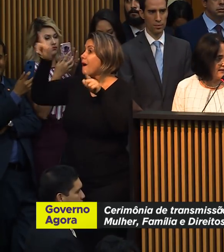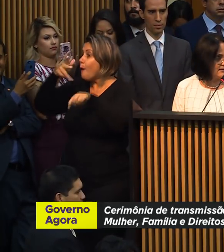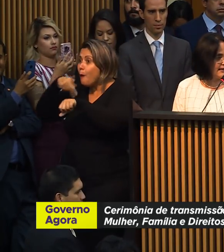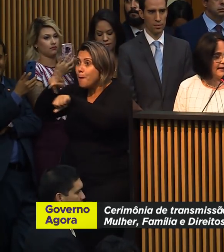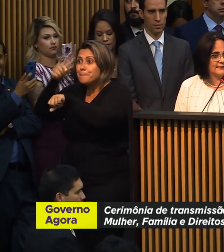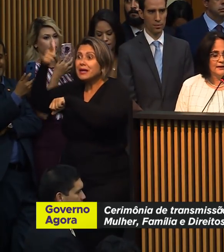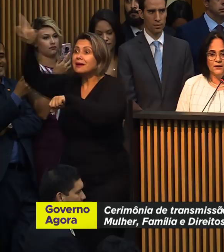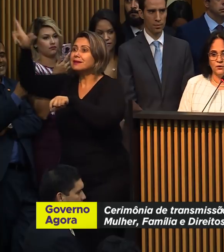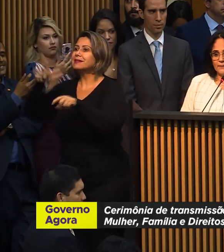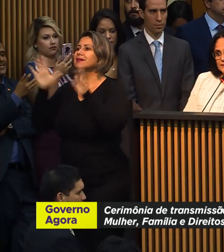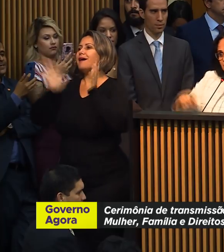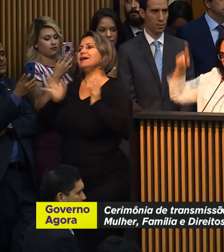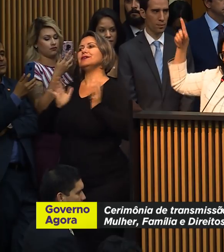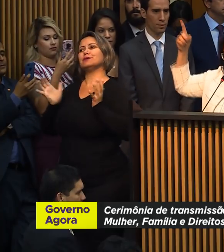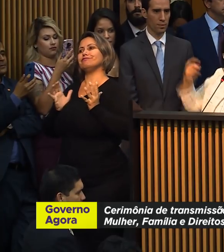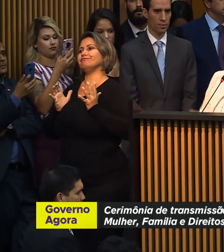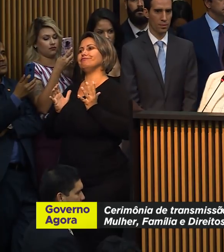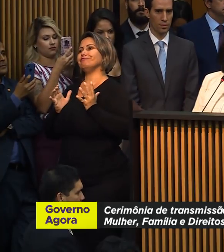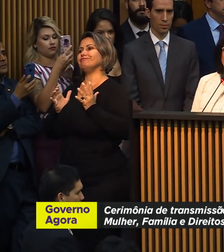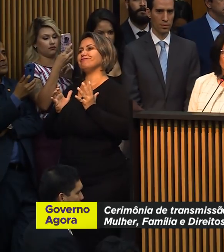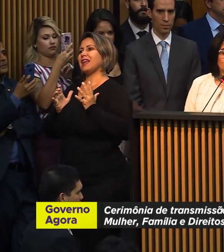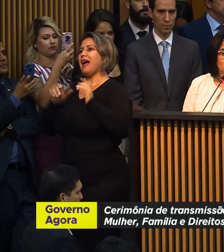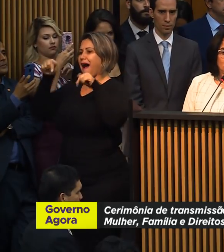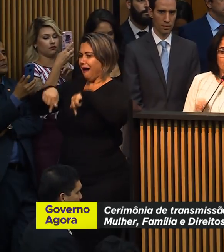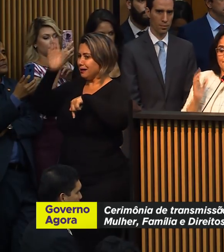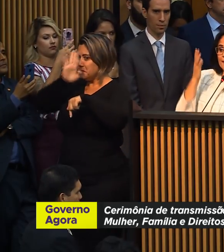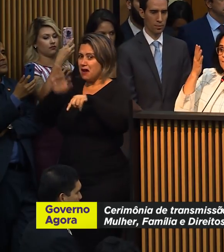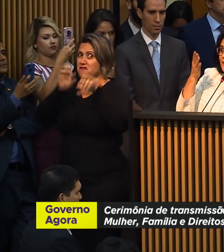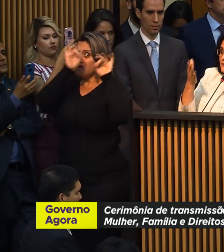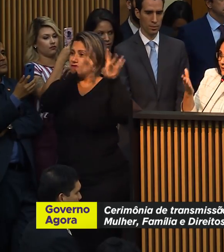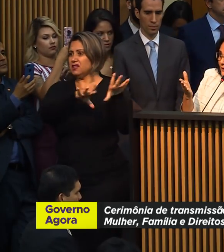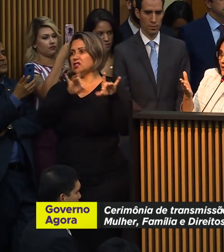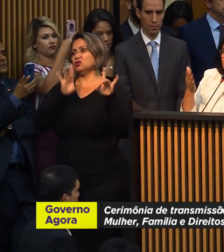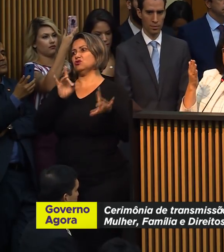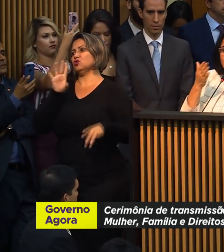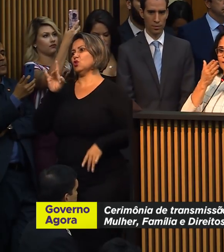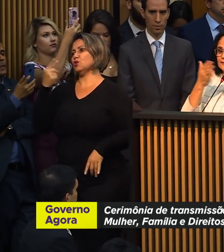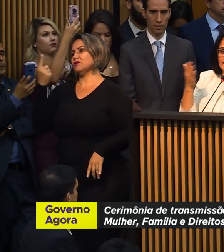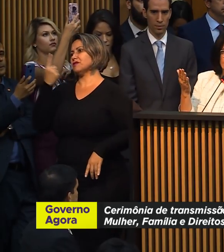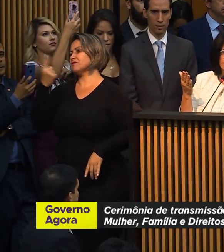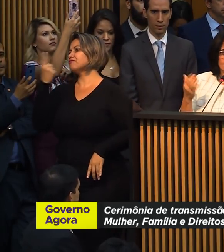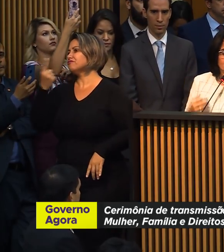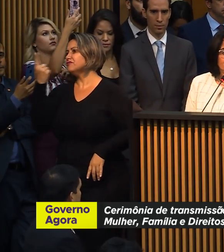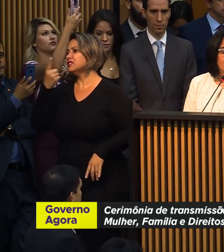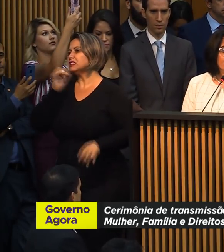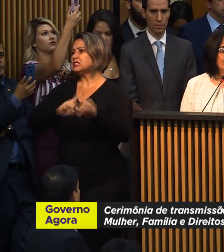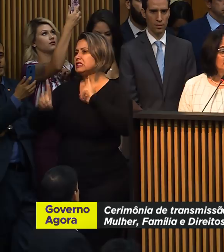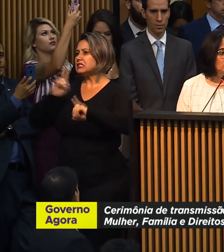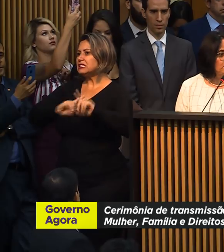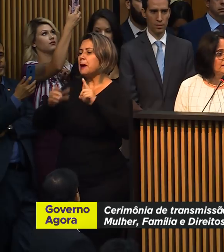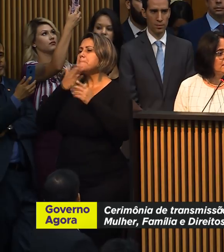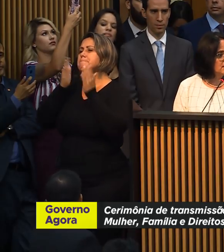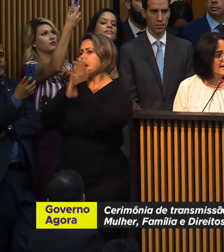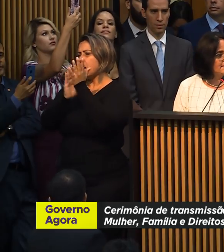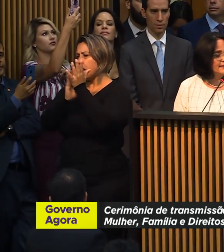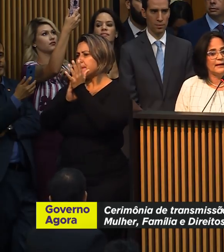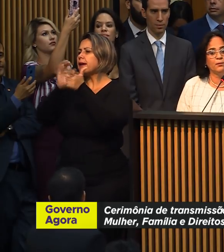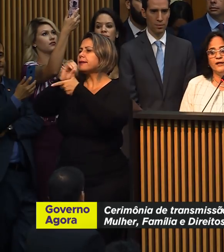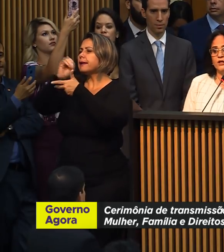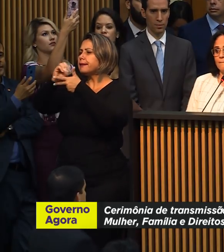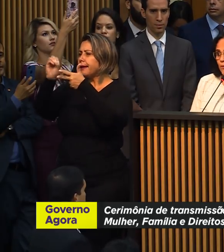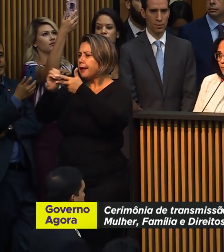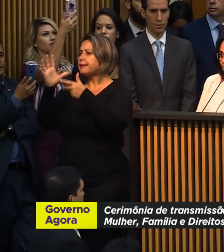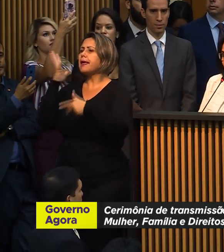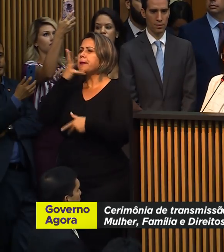nos feriados em casa. No Brasil, esses jovens são jogados longe. Parabéns ao Enem. O Enem é uma excelente iniciativa. Mas nós não podemos mais